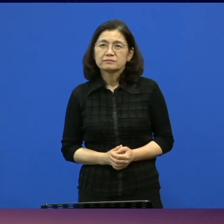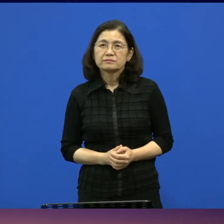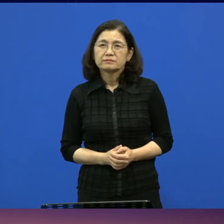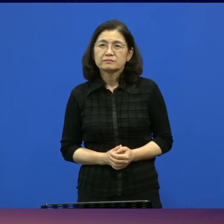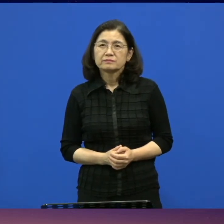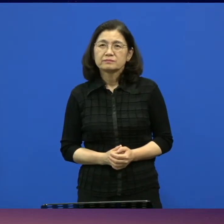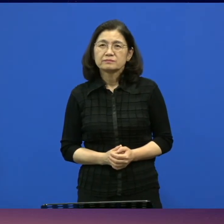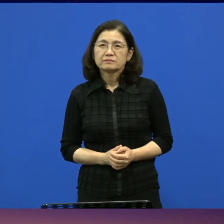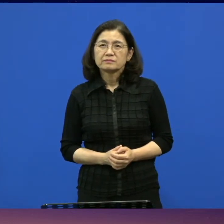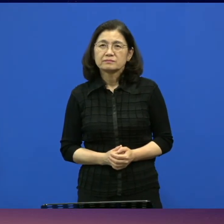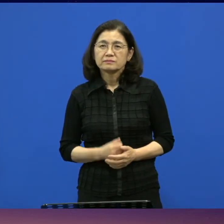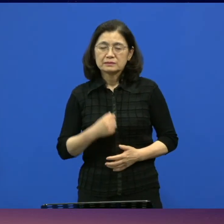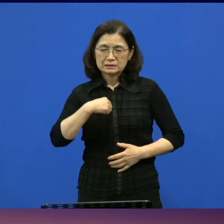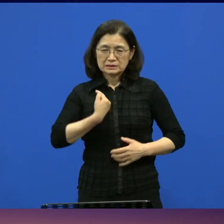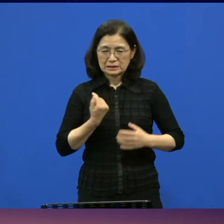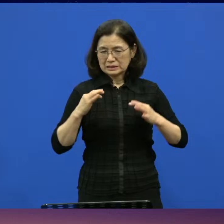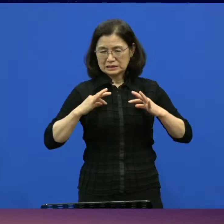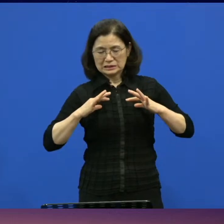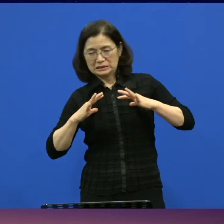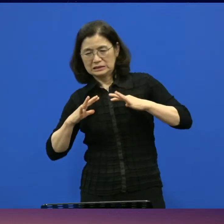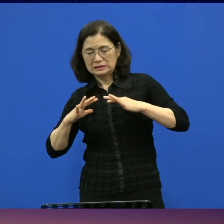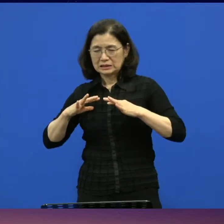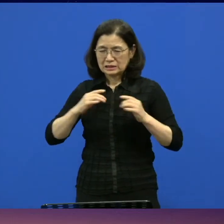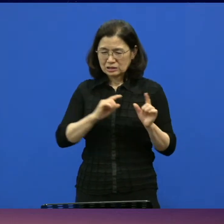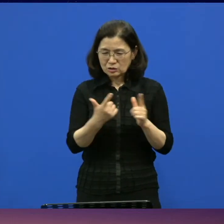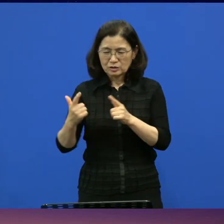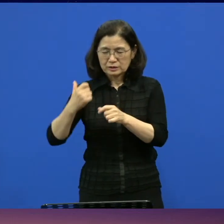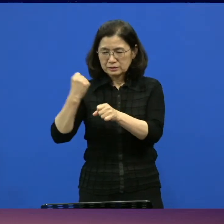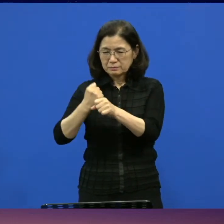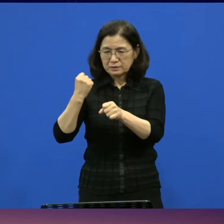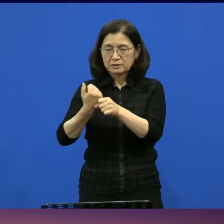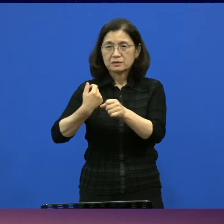자랑거리, 자기 자랑거리를 만들려고 목회하냐.